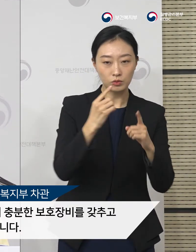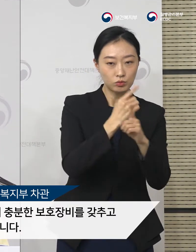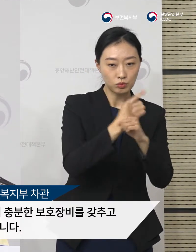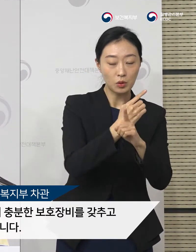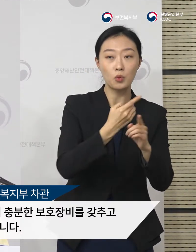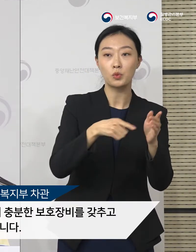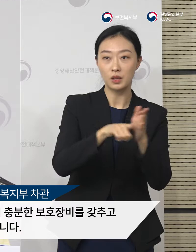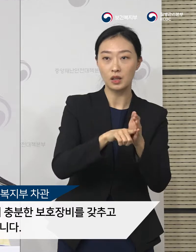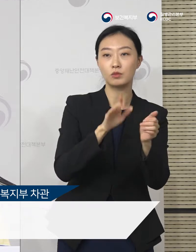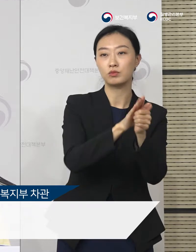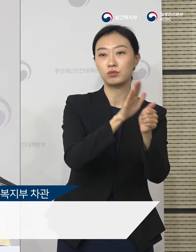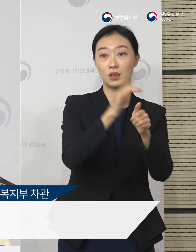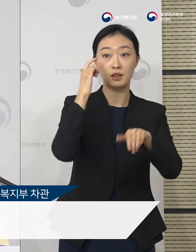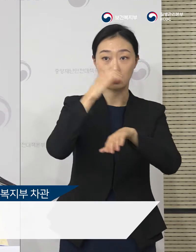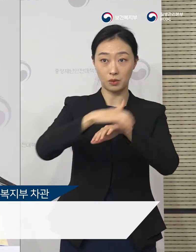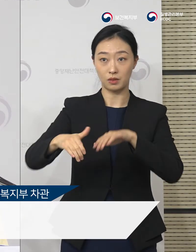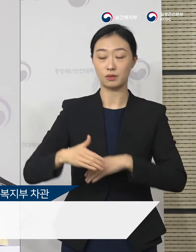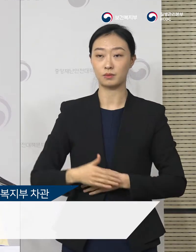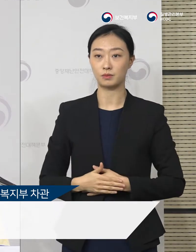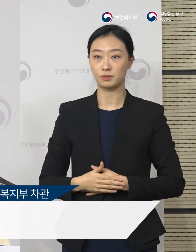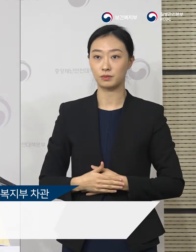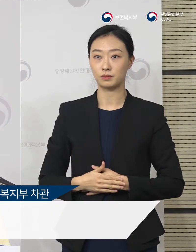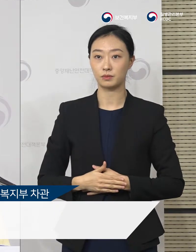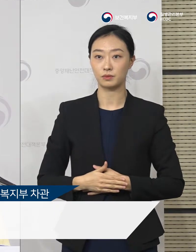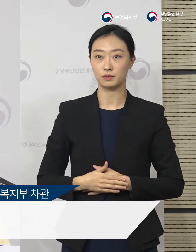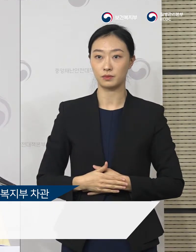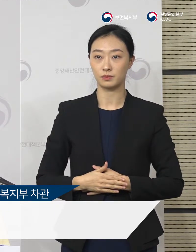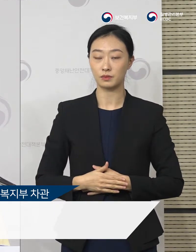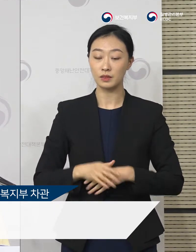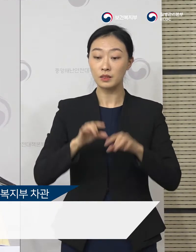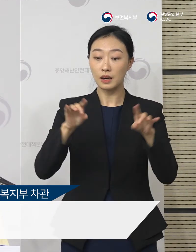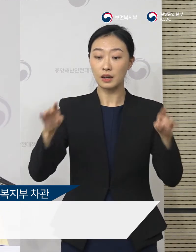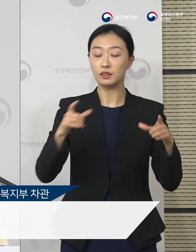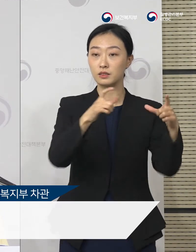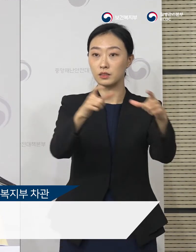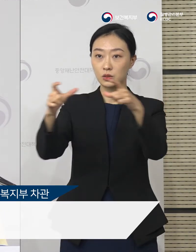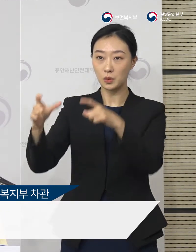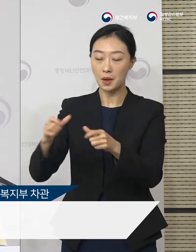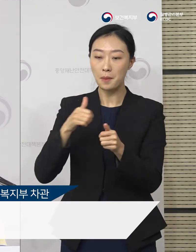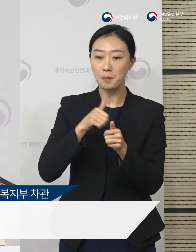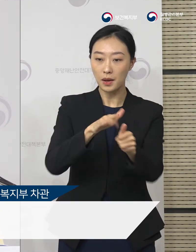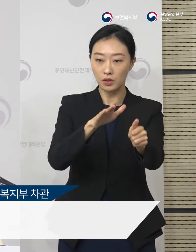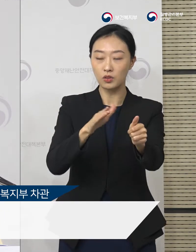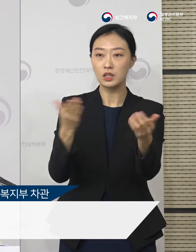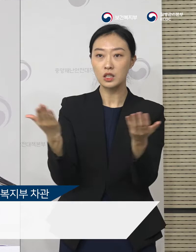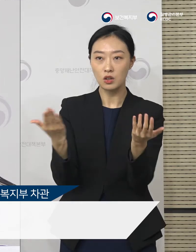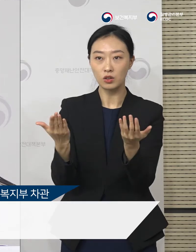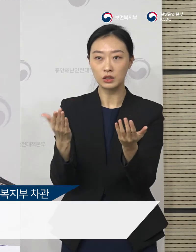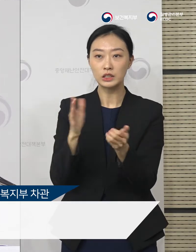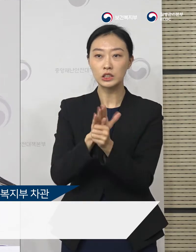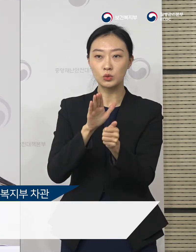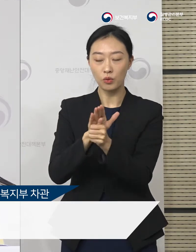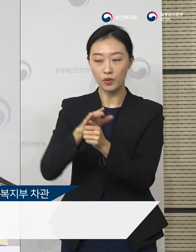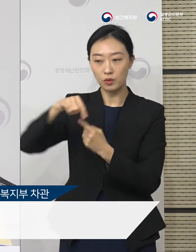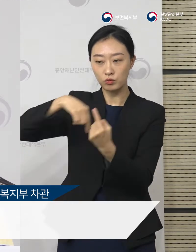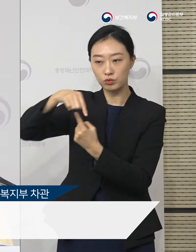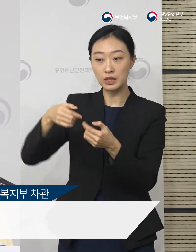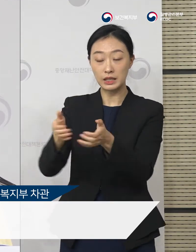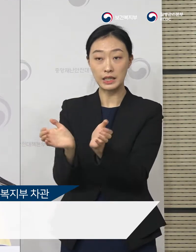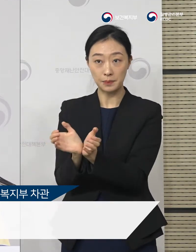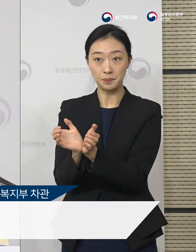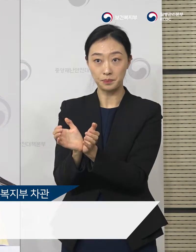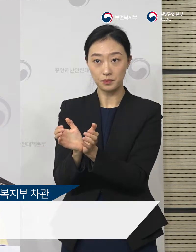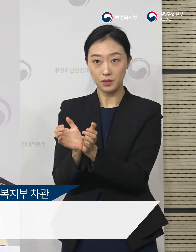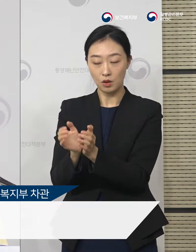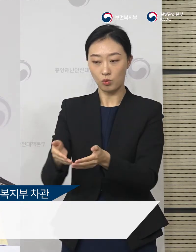있도록 할 계획입니다. 또한 각 시도에 파견 인력 지원 전담팀을 운영하여 의료 인력의 업무